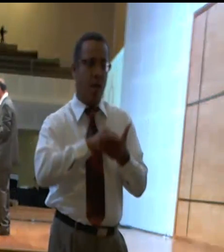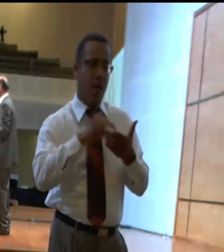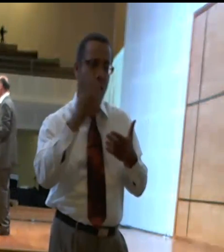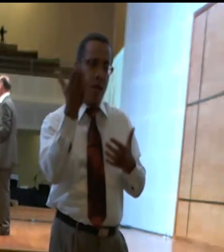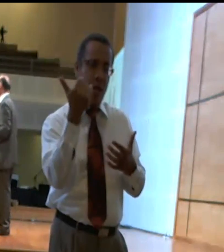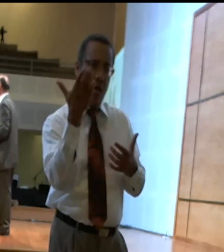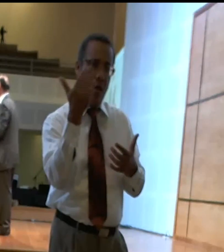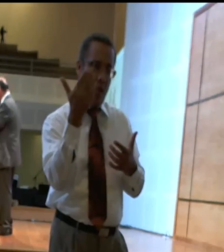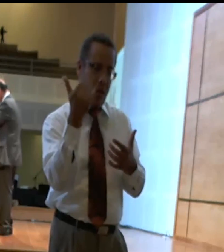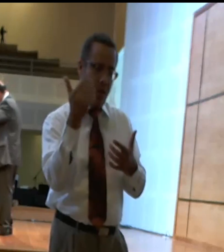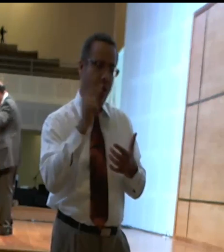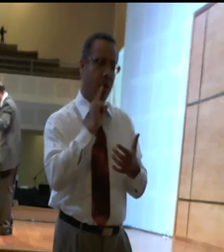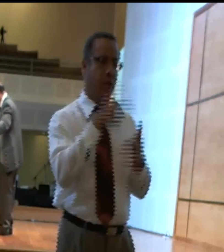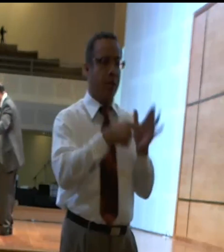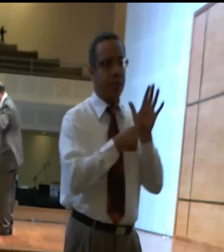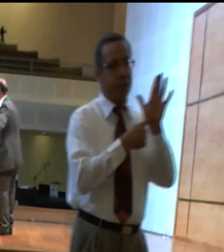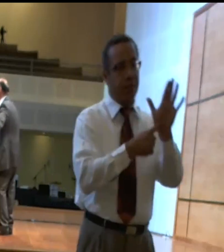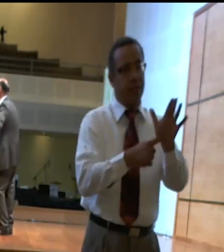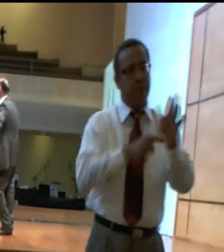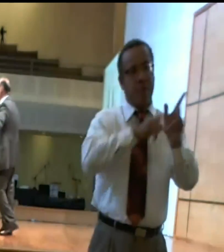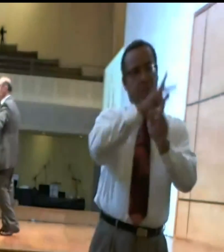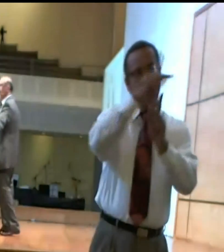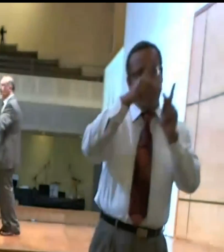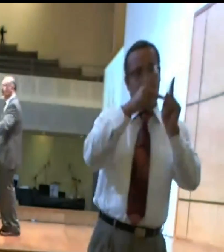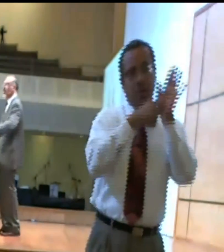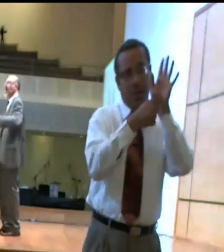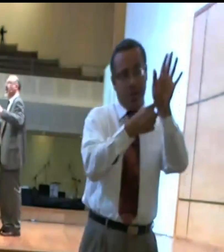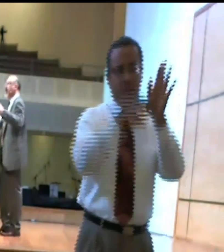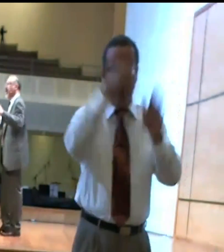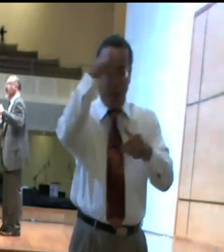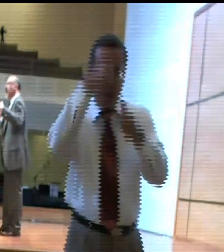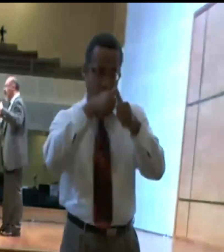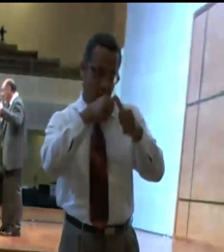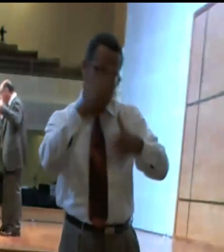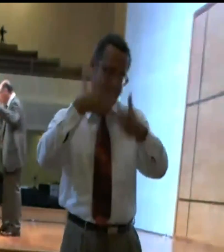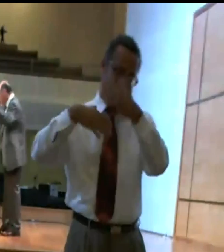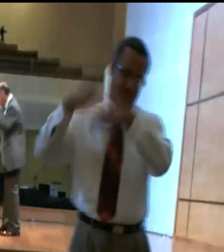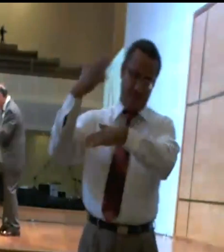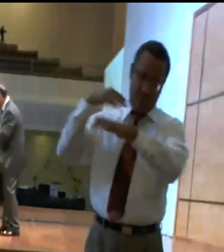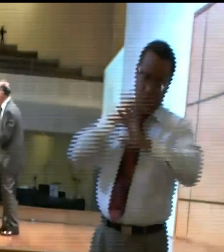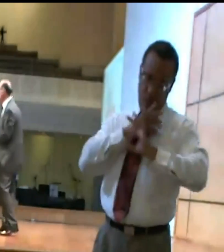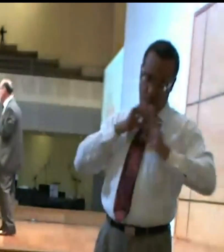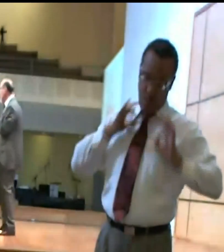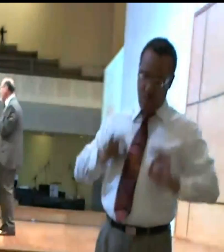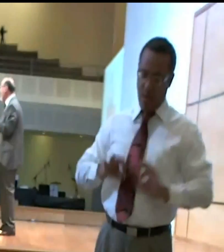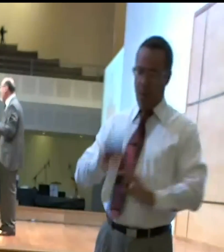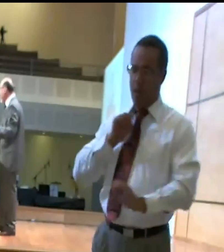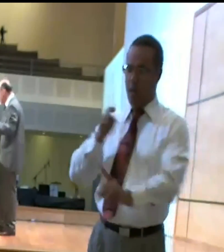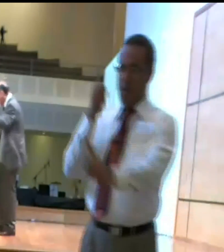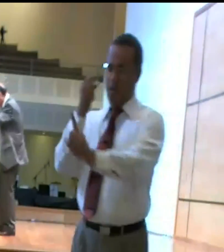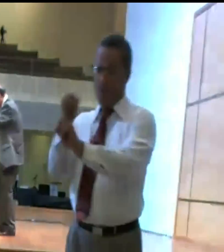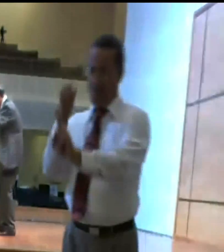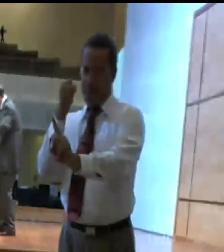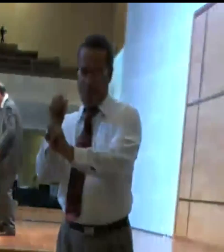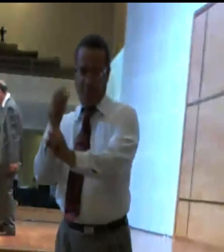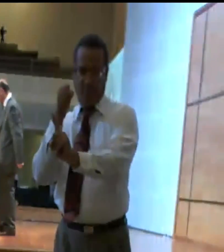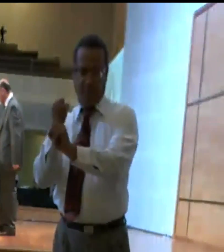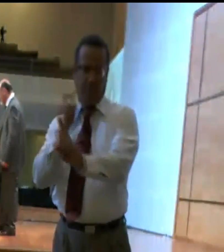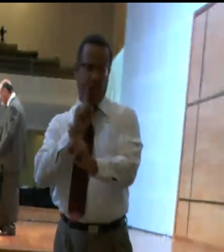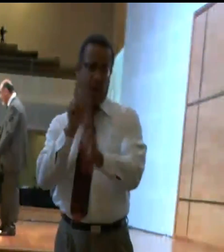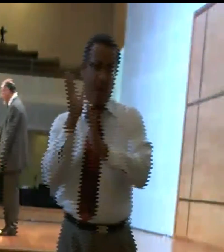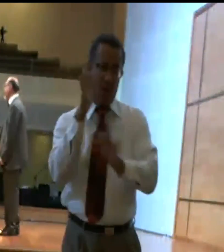un episodio que ilustra perfectamente esta enseñanza. Los fariseos quieren arrinconar a Jesús, llevarlo a caer en una